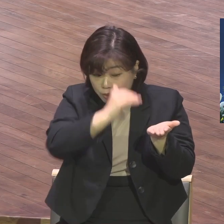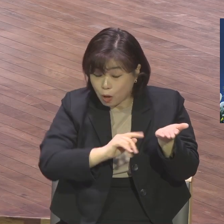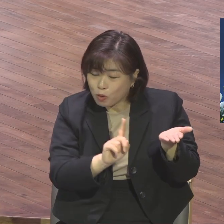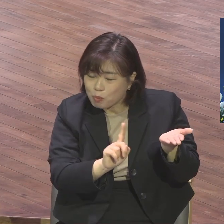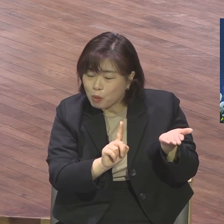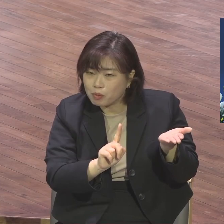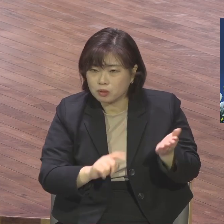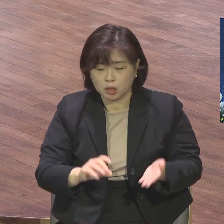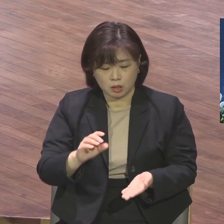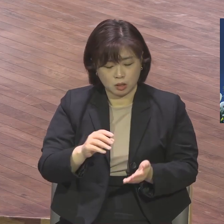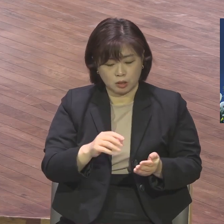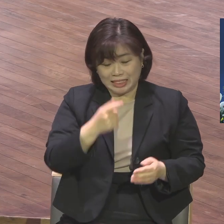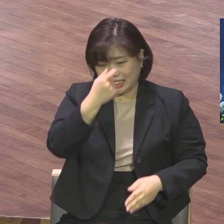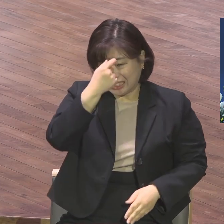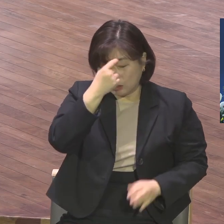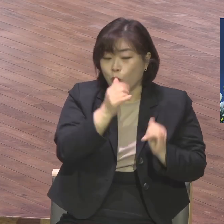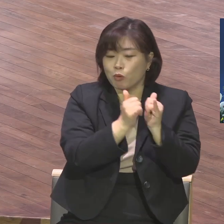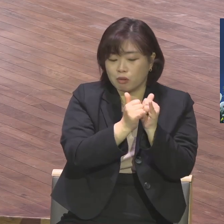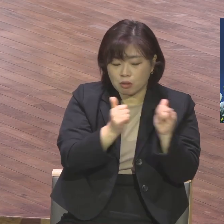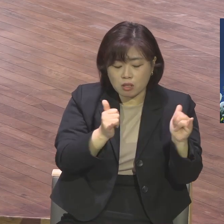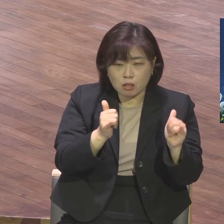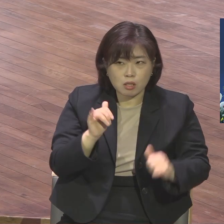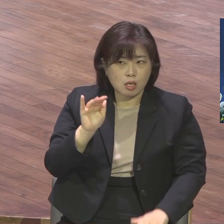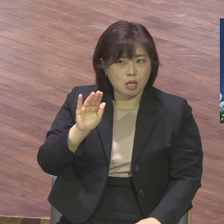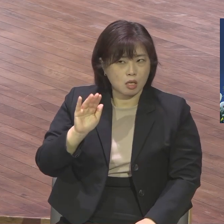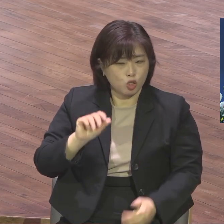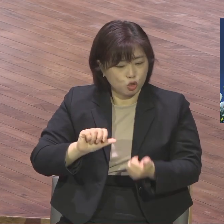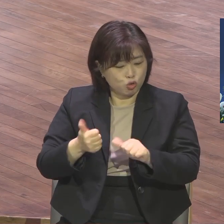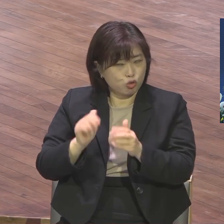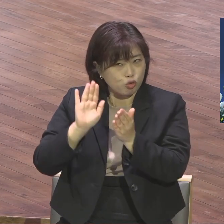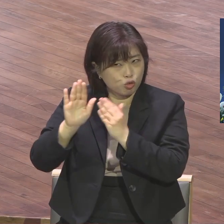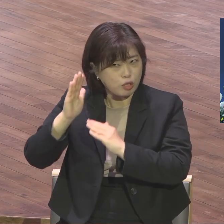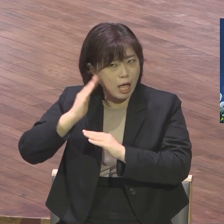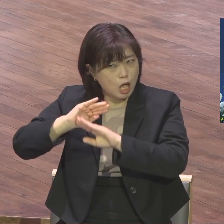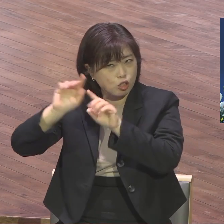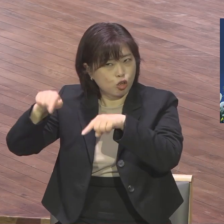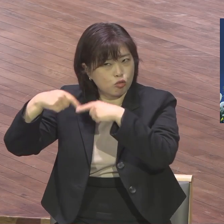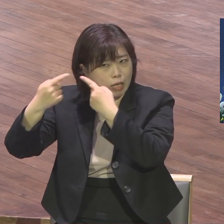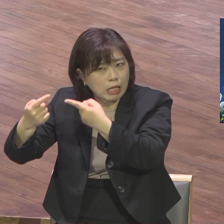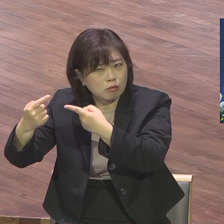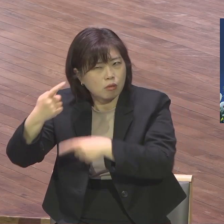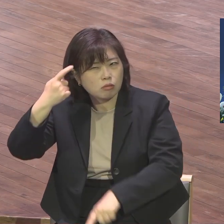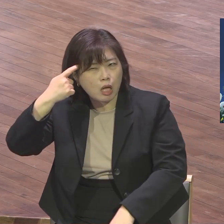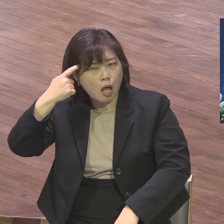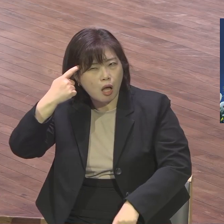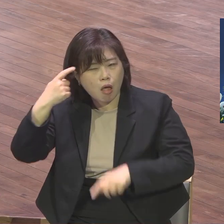내세에 대해 생각하는 것을 대부분 중지했기 때문에